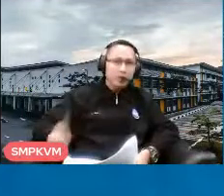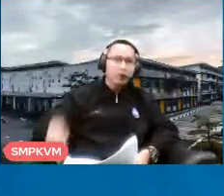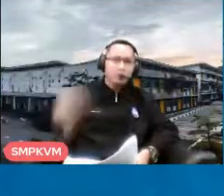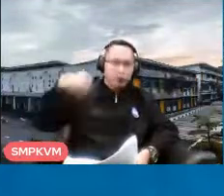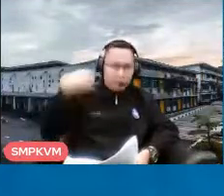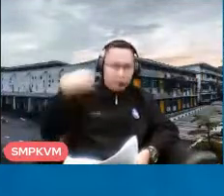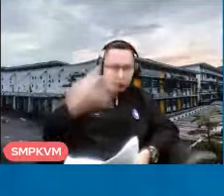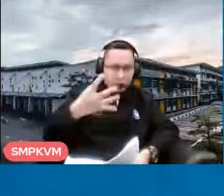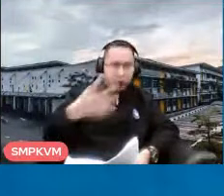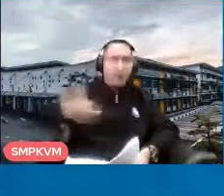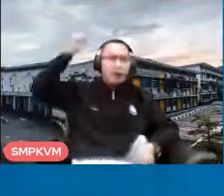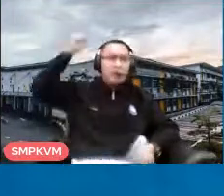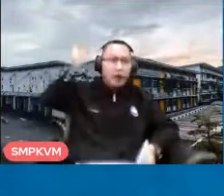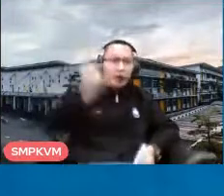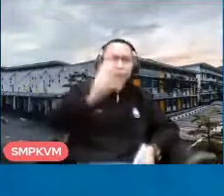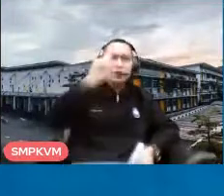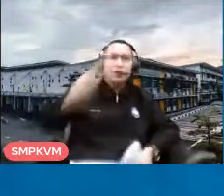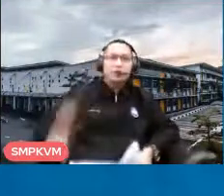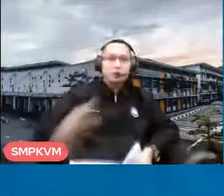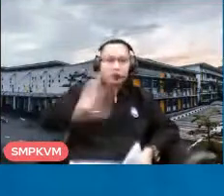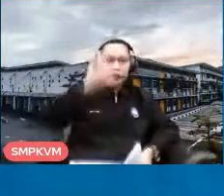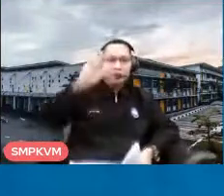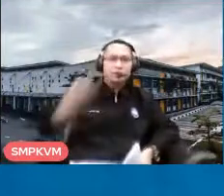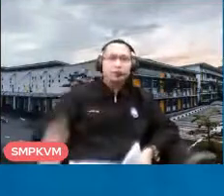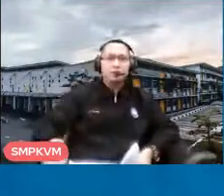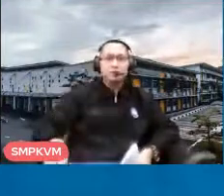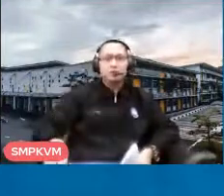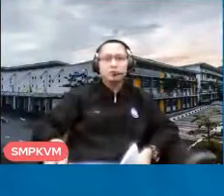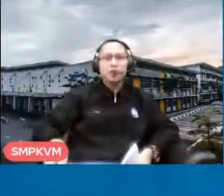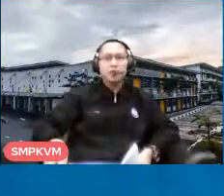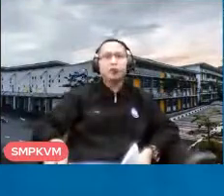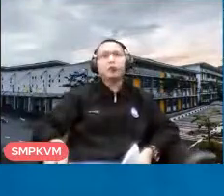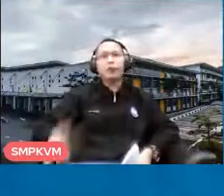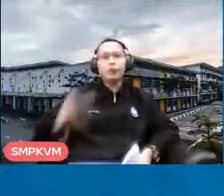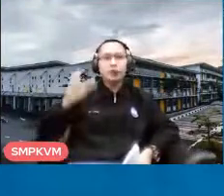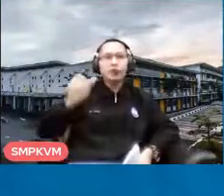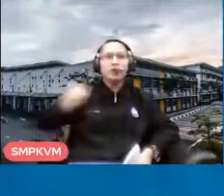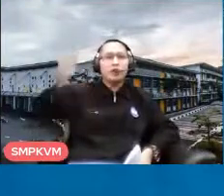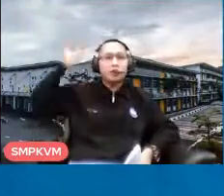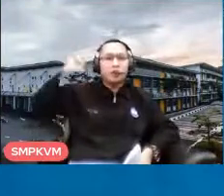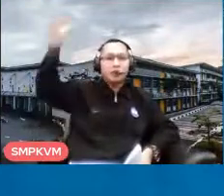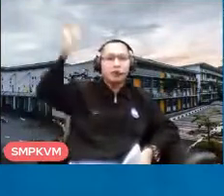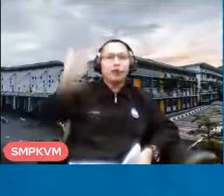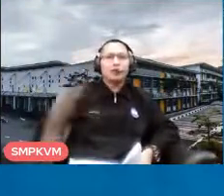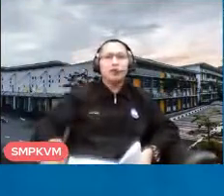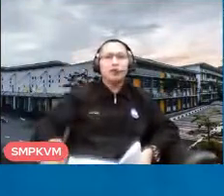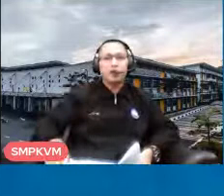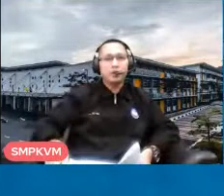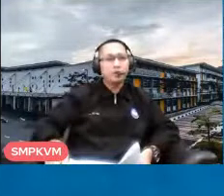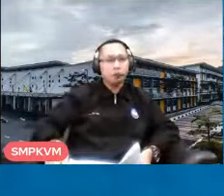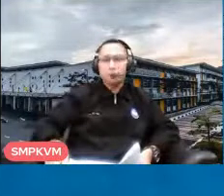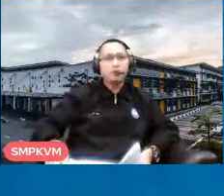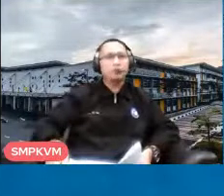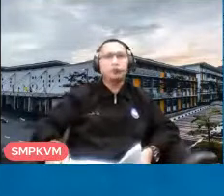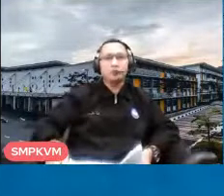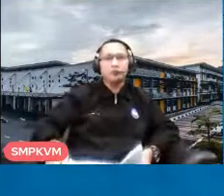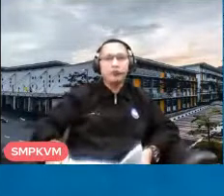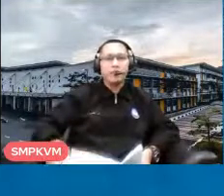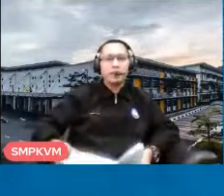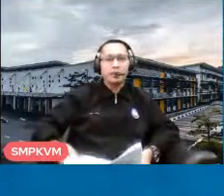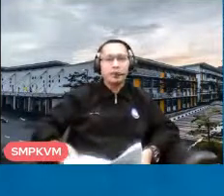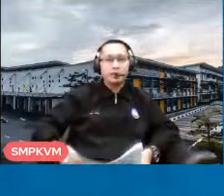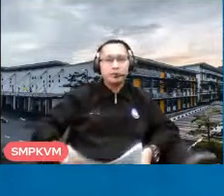kita tak boleh Mbak Samudra kode berkahwin boleh sudah saya terima belum dekat suara sedang 7